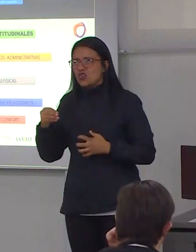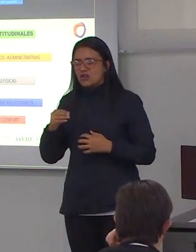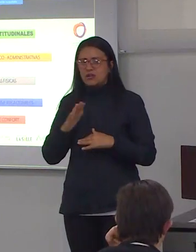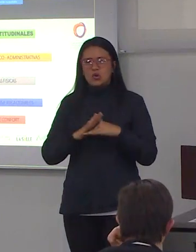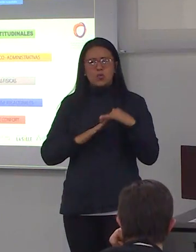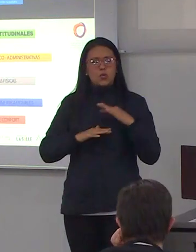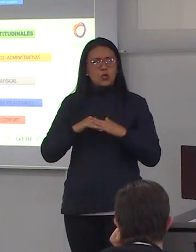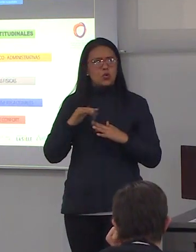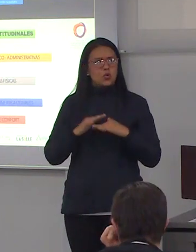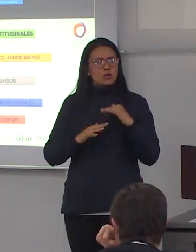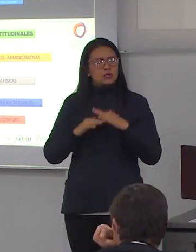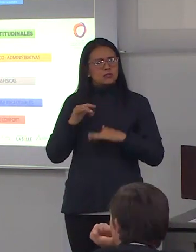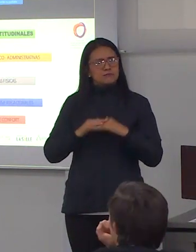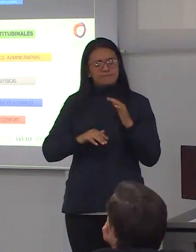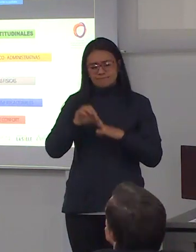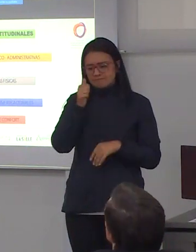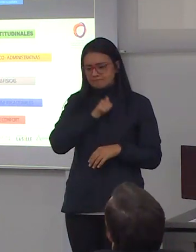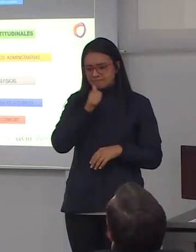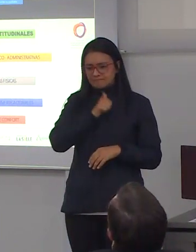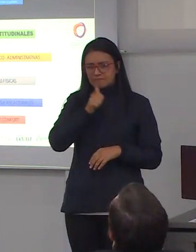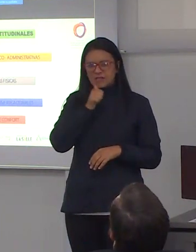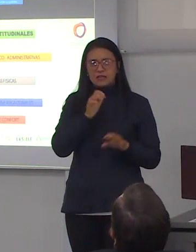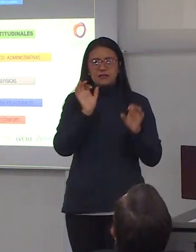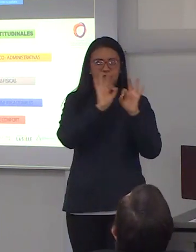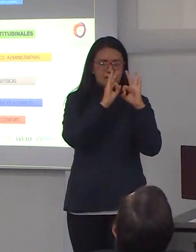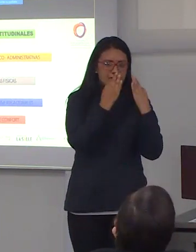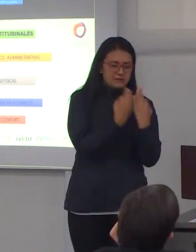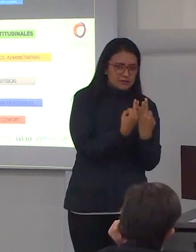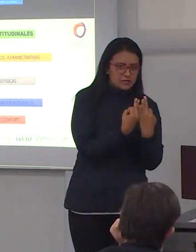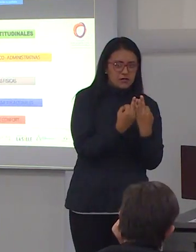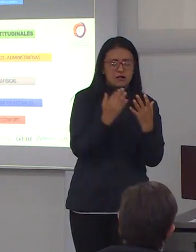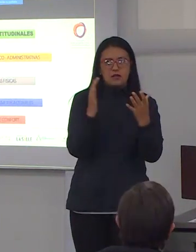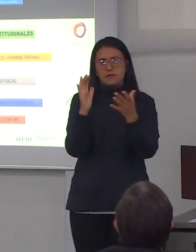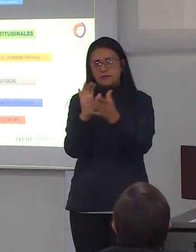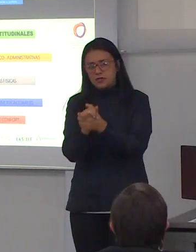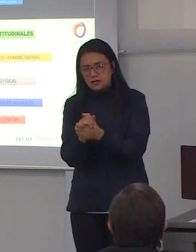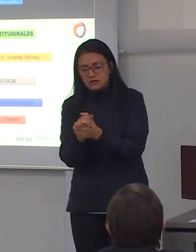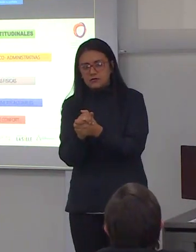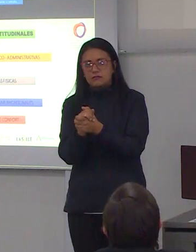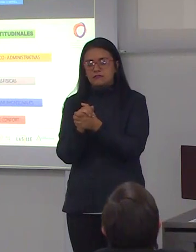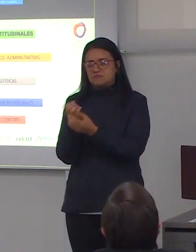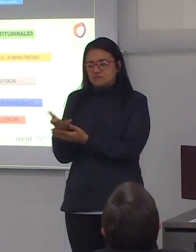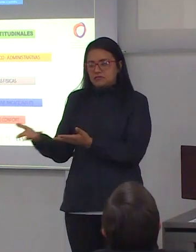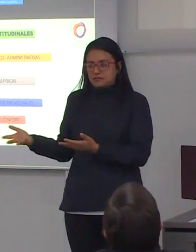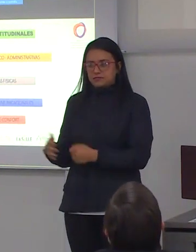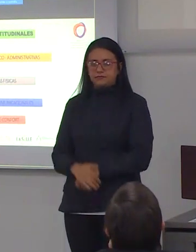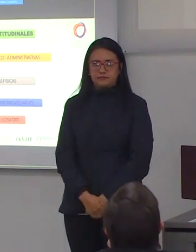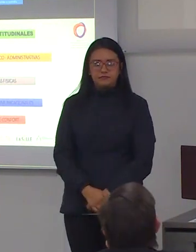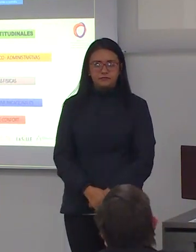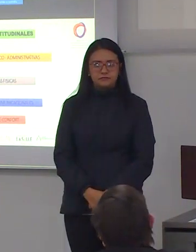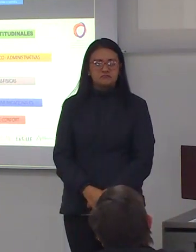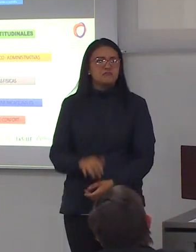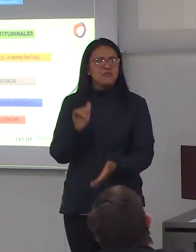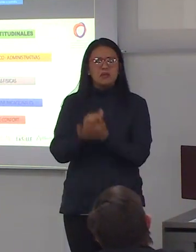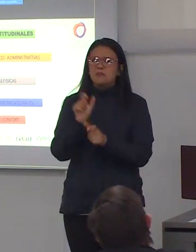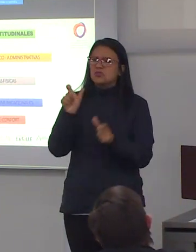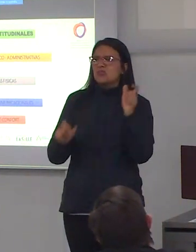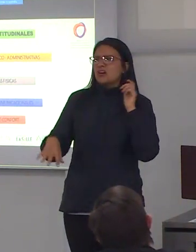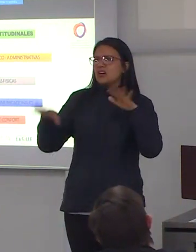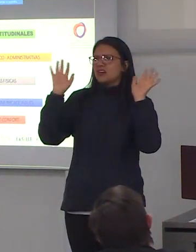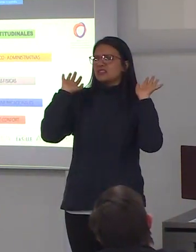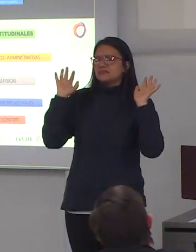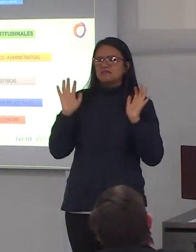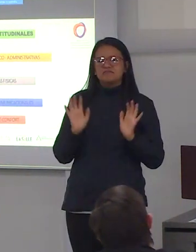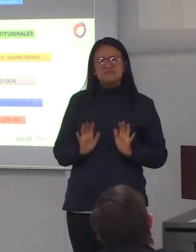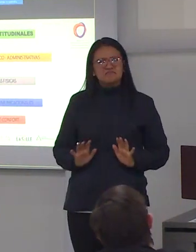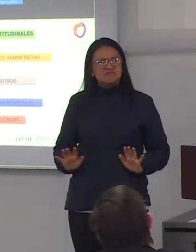de confort se generan de manera bilateral entre la familia los amigos y demás y la misma persona dice bueno pues